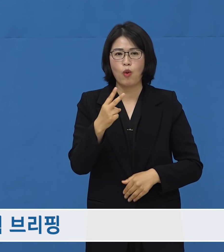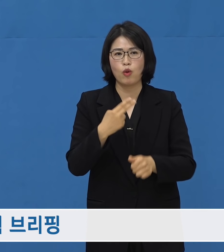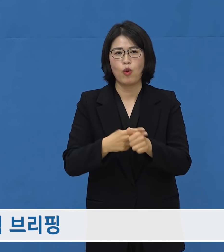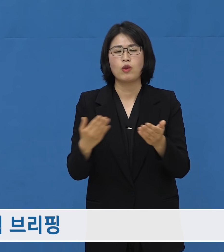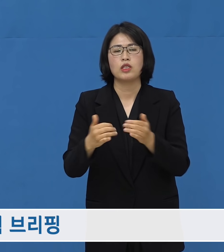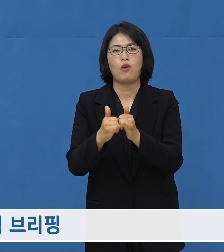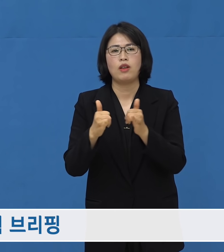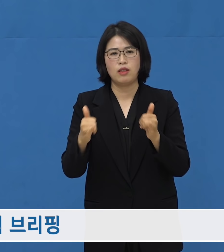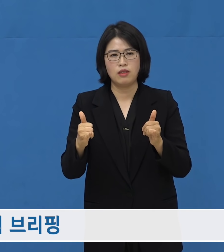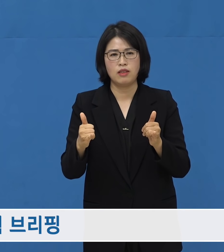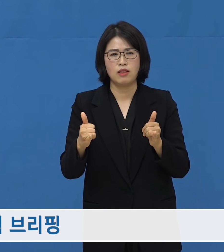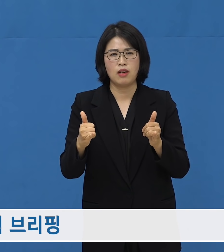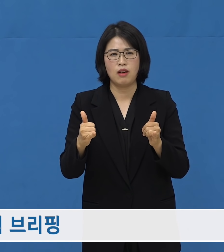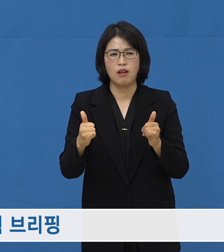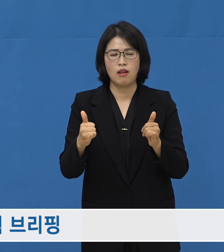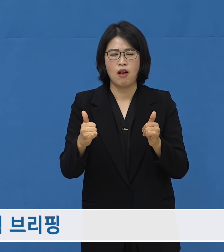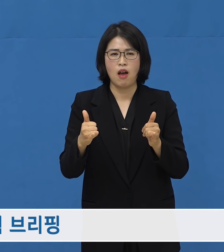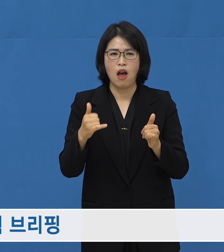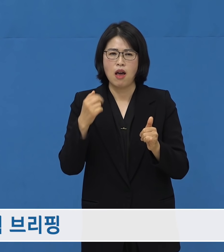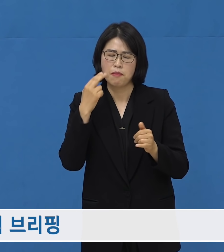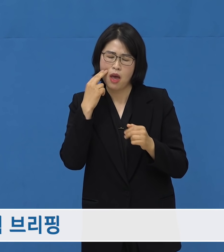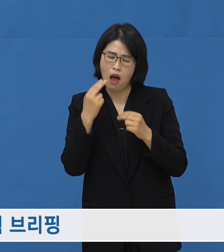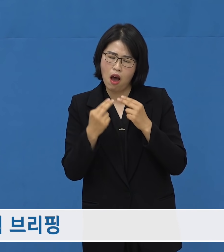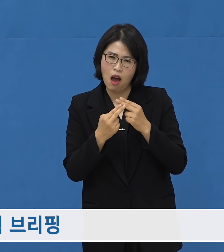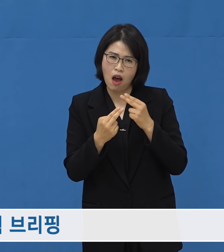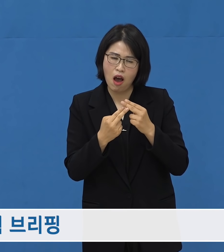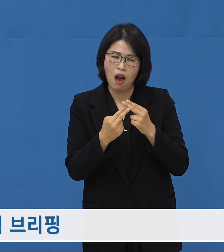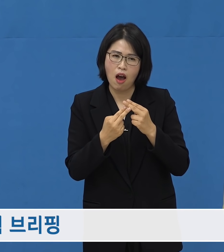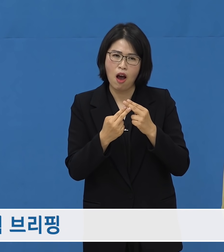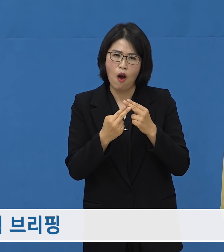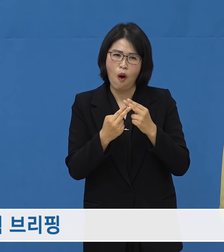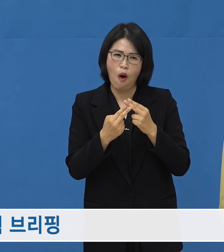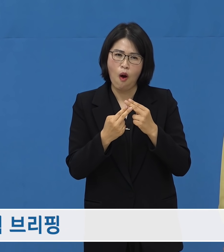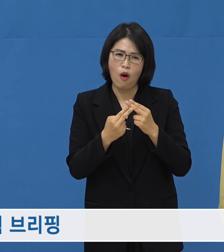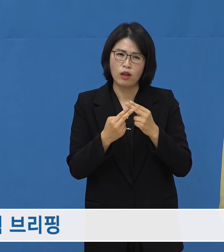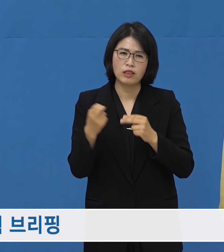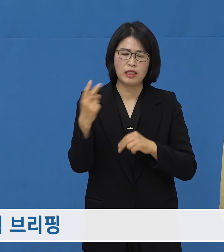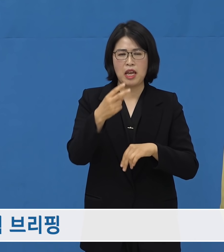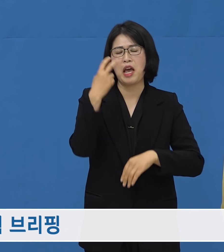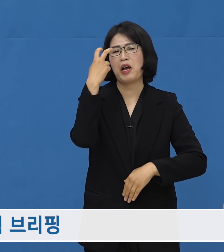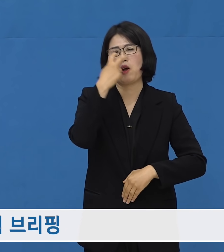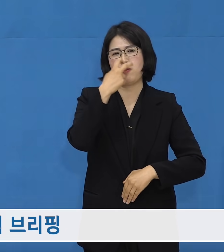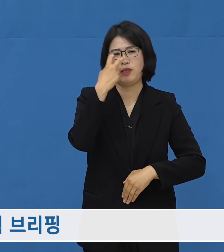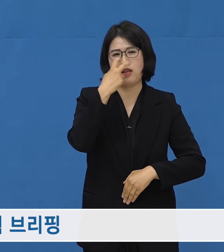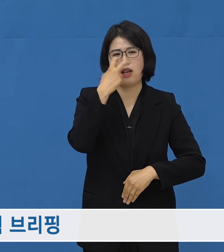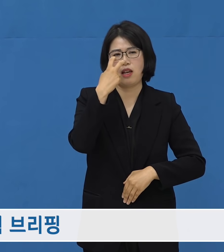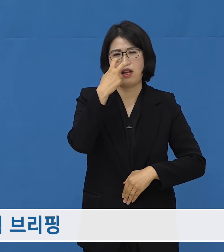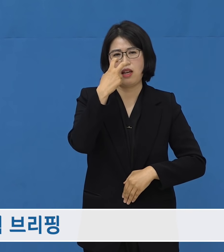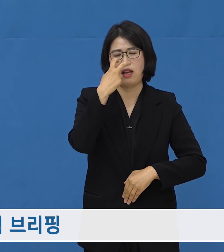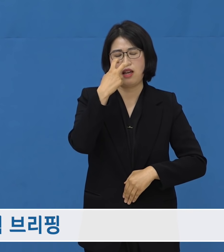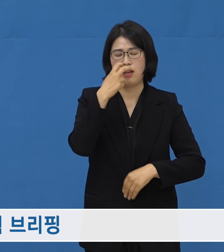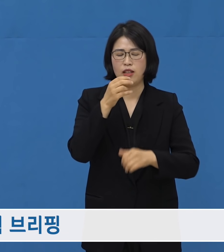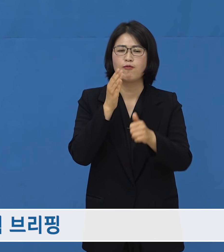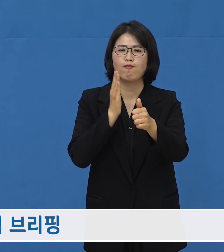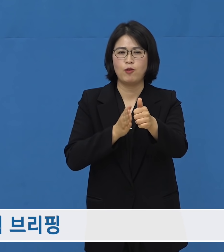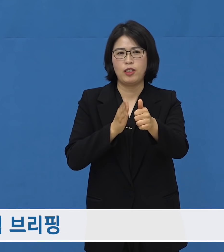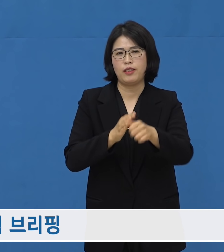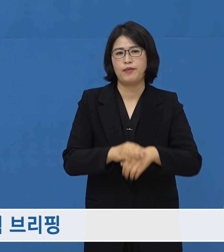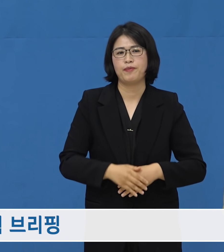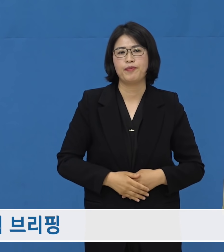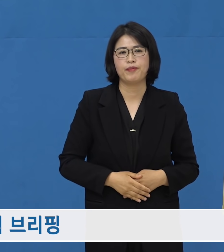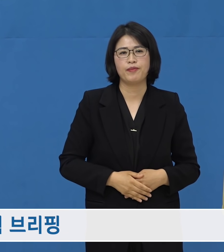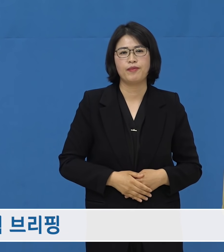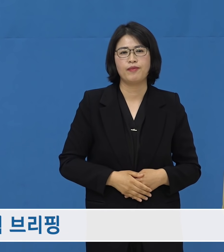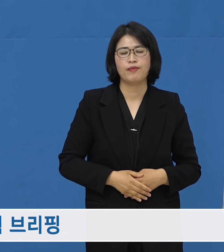교직원들은 만일의 경우를 대비해 반드시 재검사를 받을 것을 간곡히